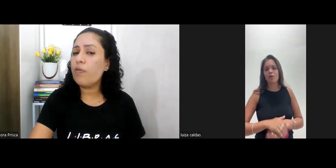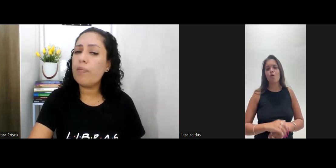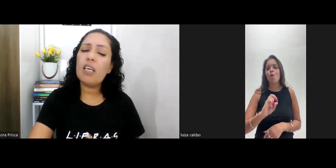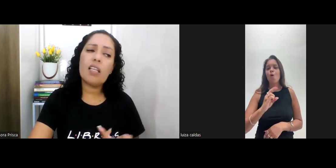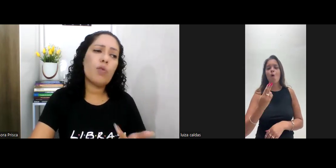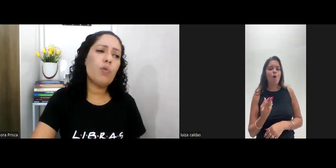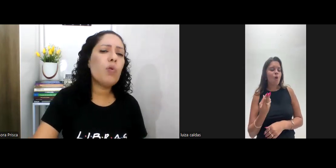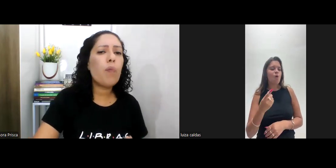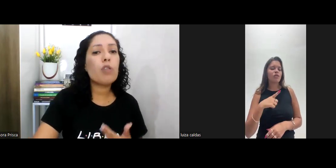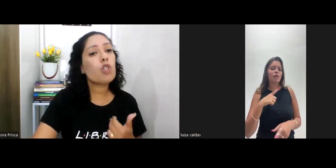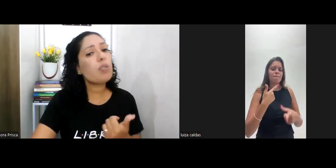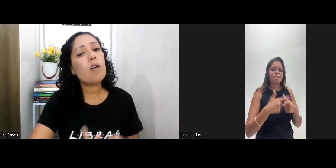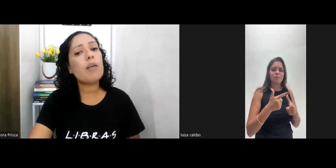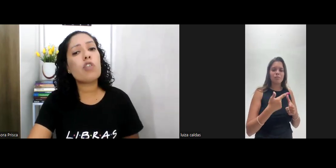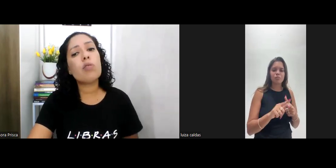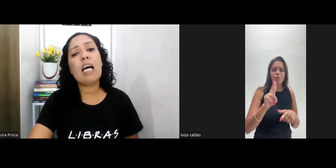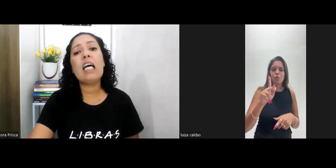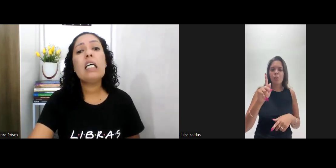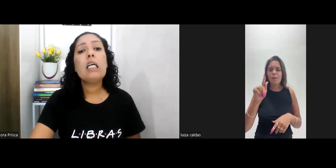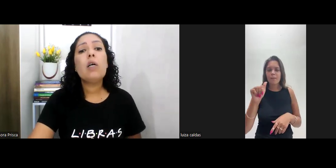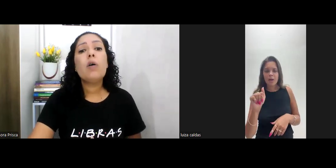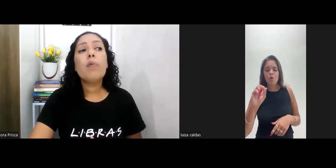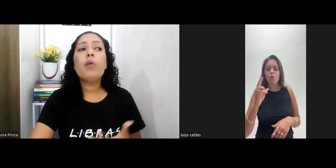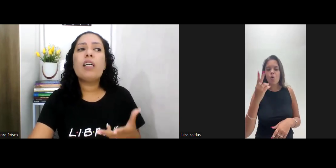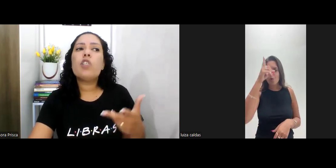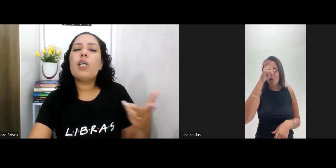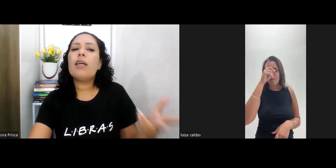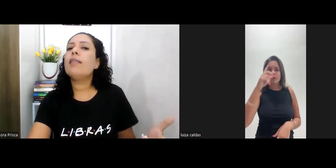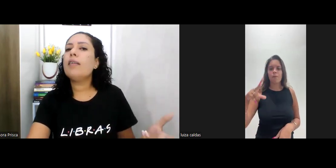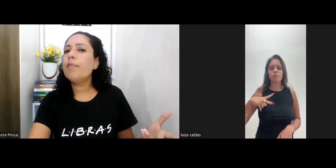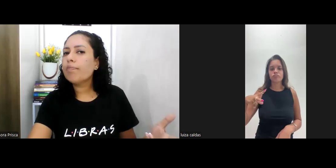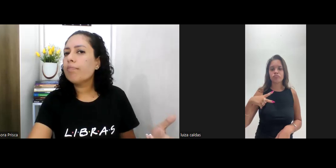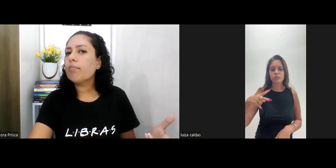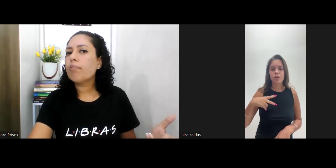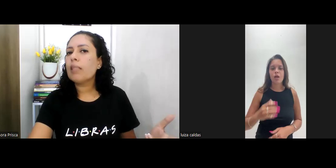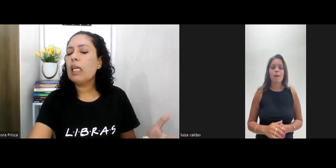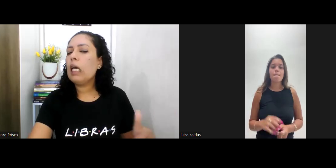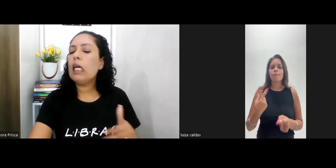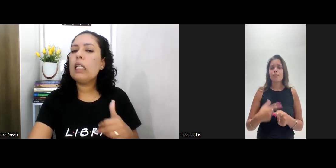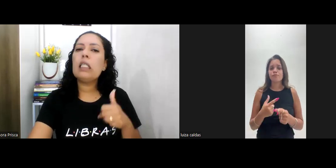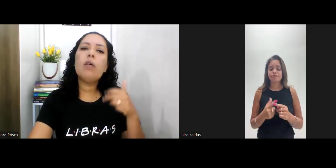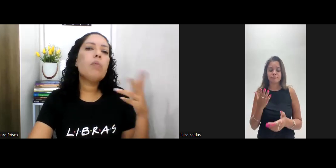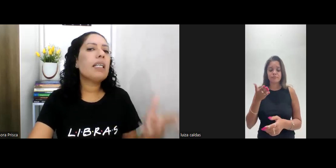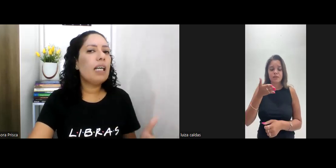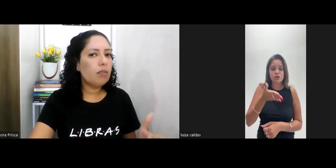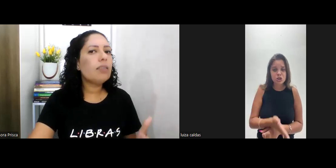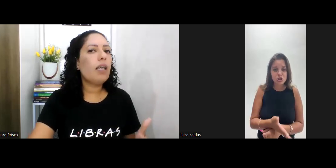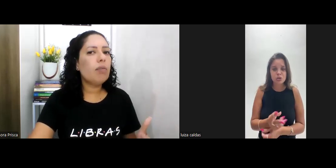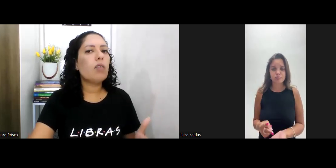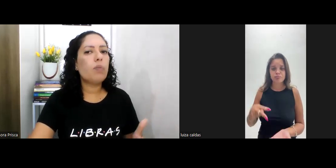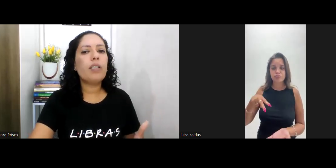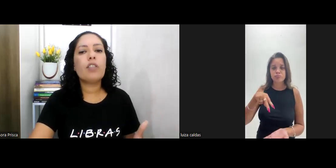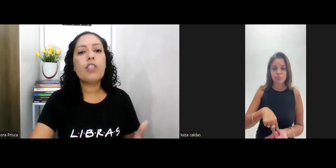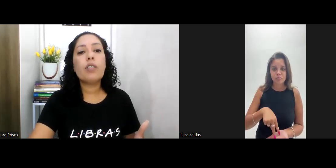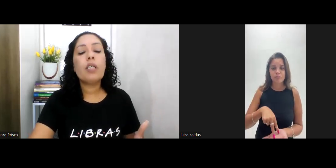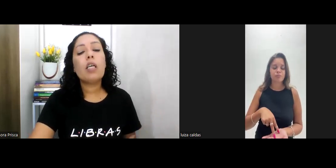clínicas da família, no UPA, no hospital particular, porque ele chega ali, ele não é obrigado a ter